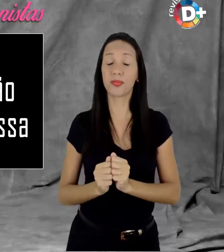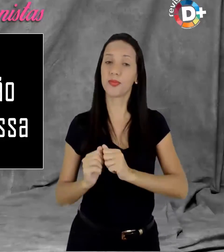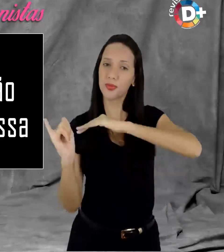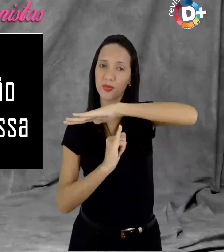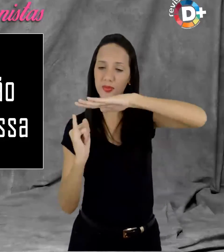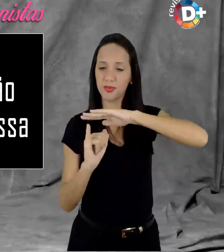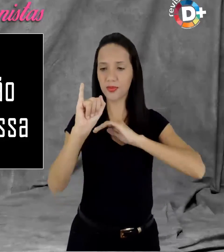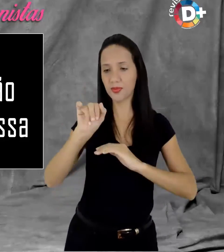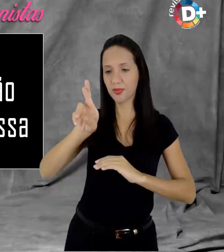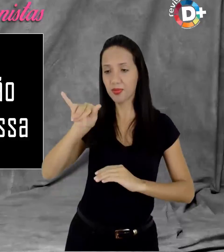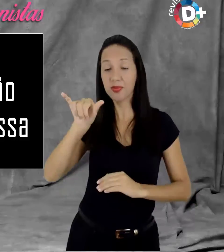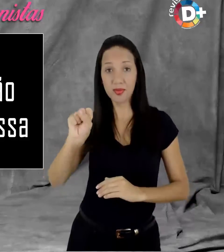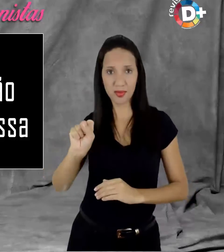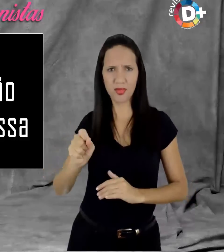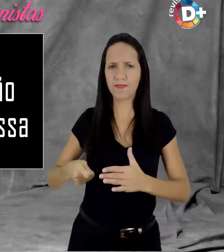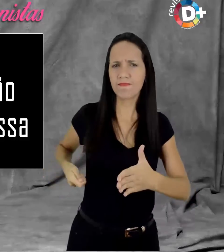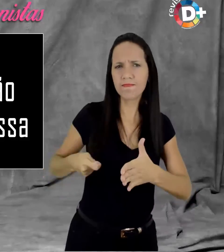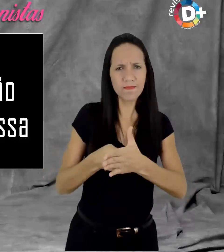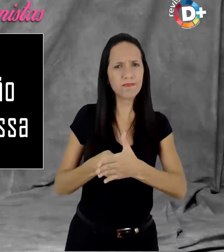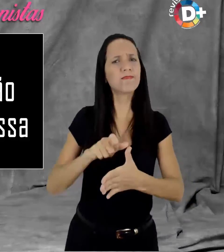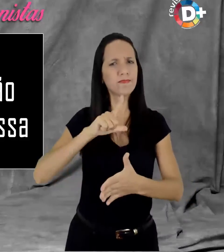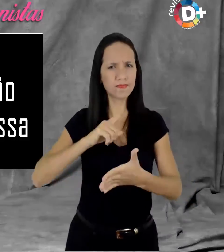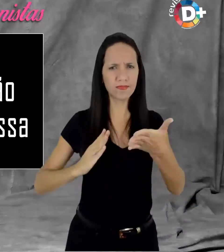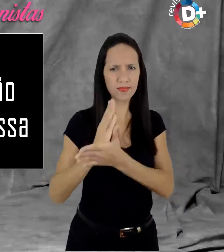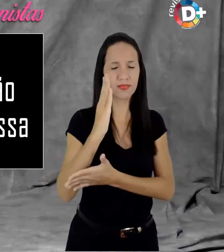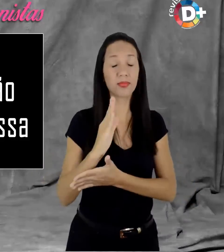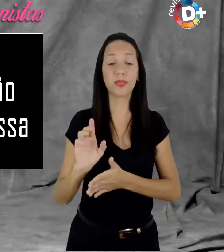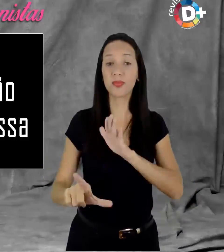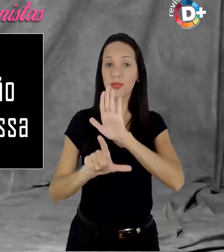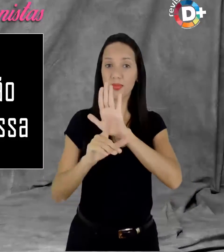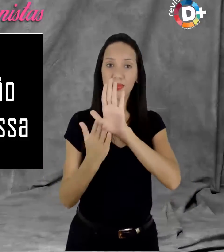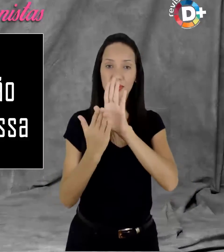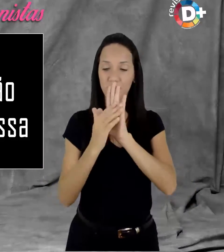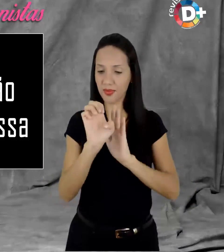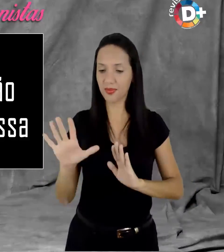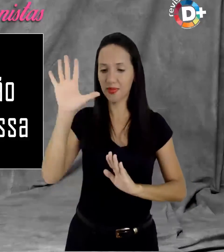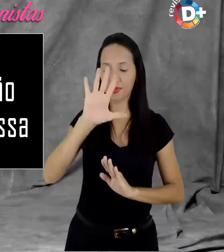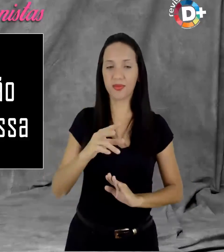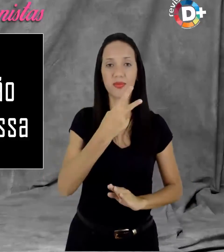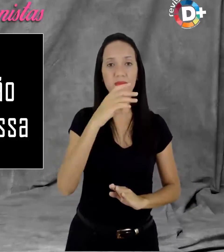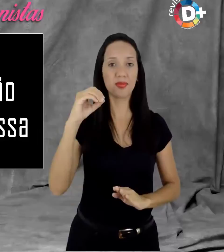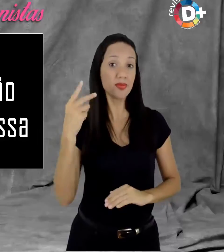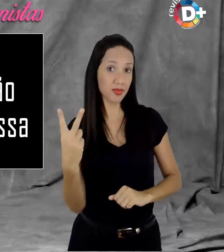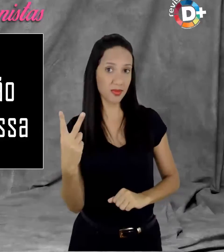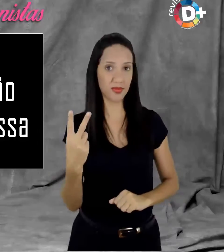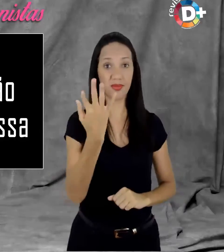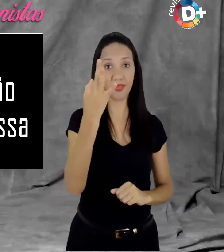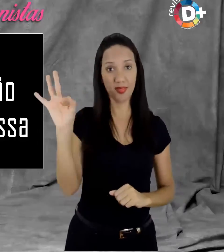O Íris pressionou as autoridades para que leis nesse sentido fossem aprovadas. Uma lei estadual